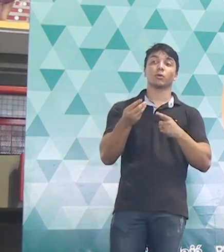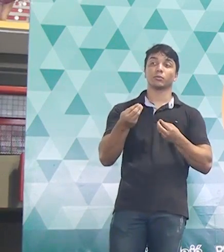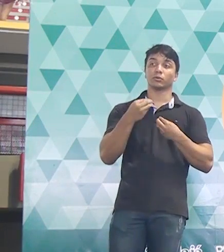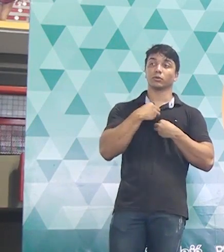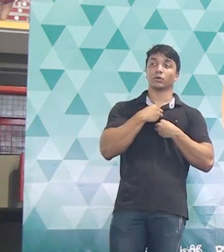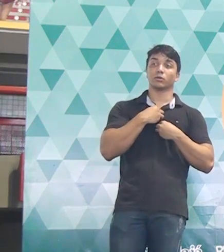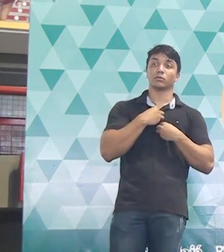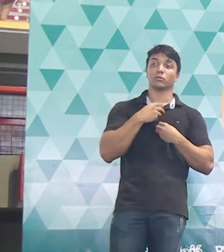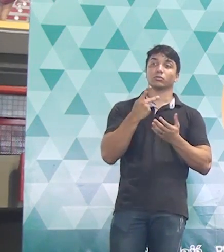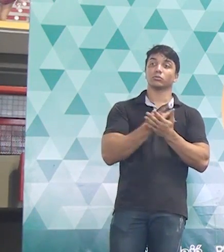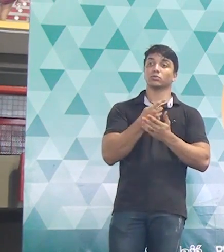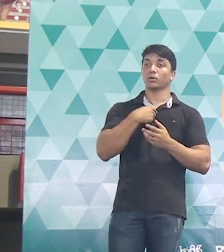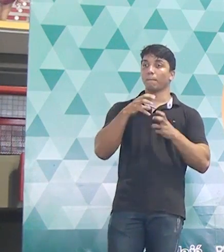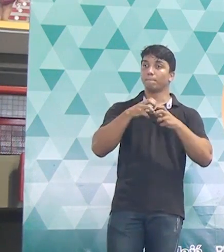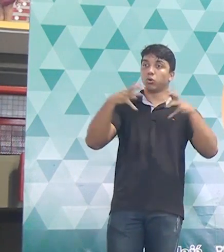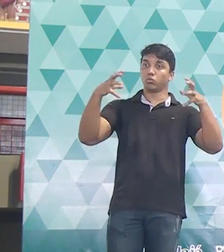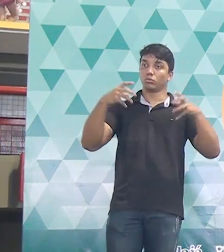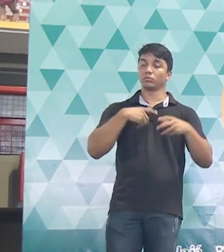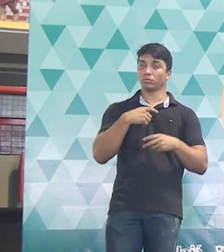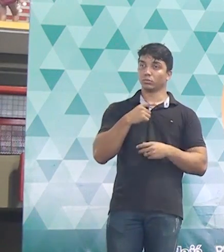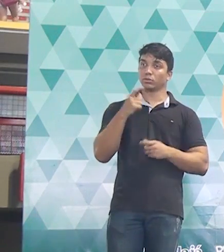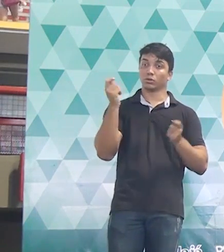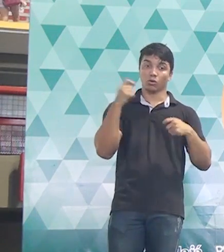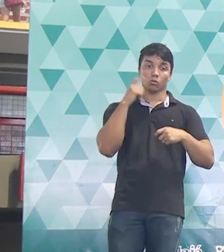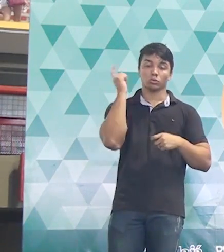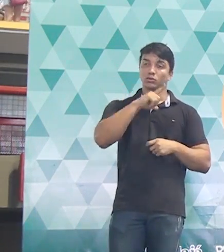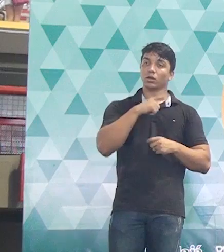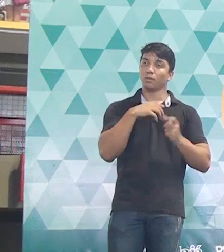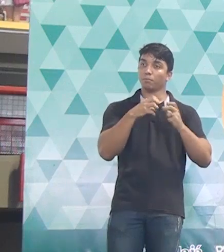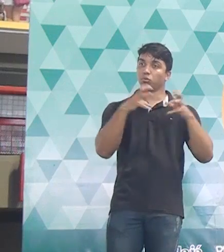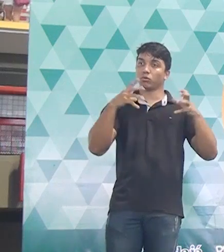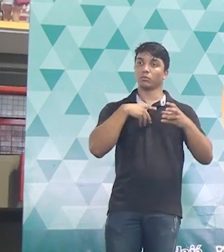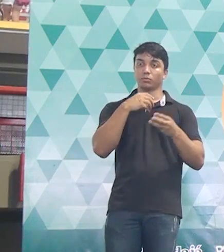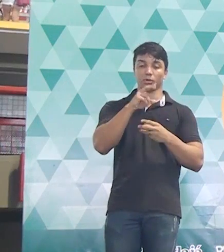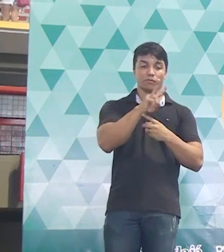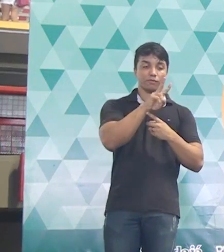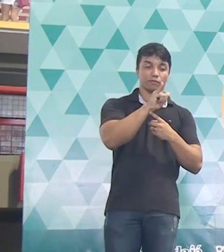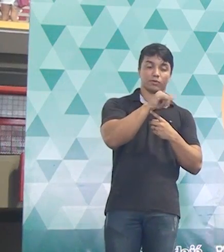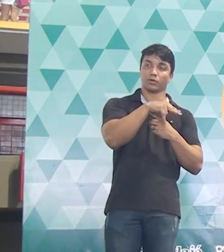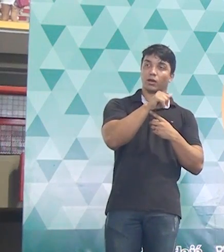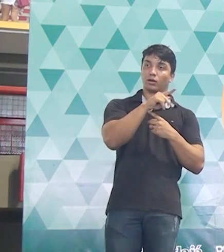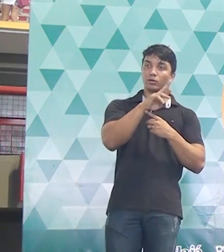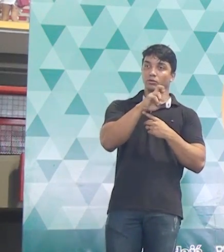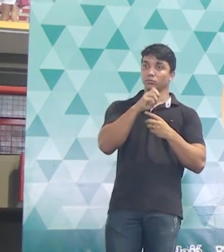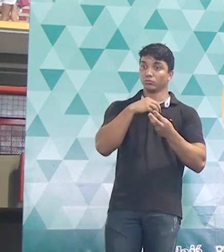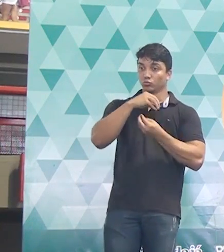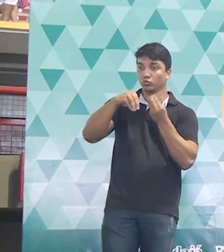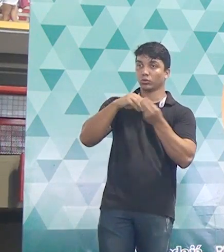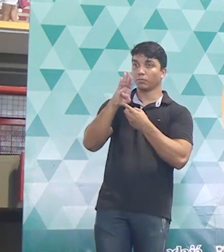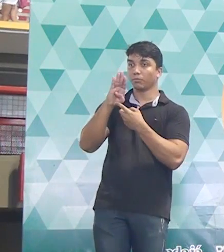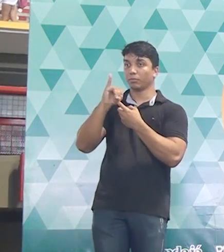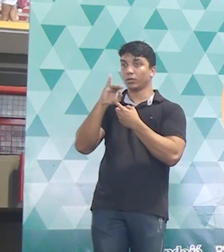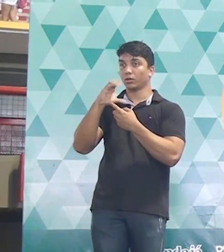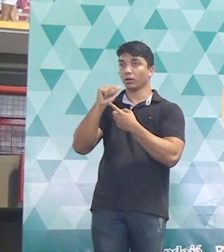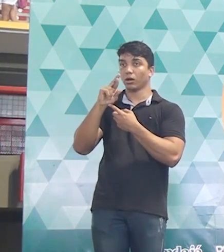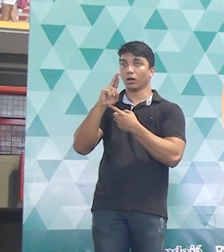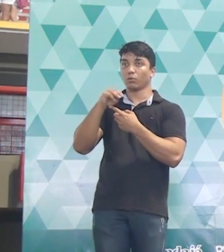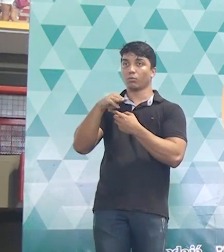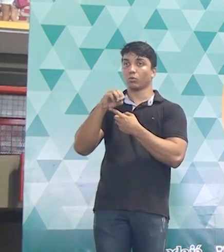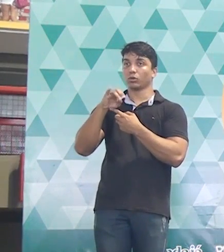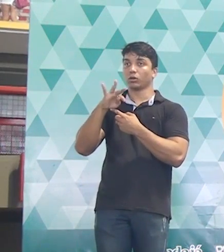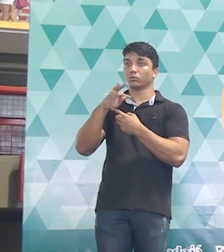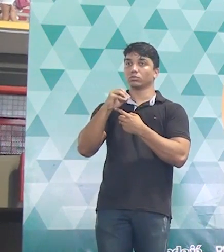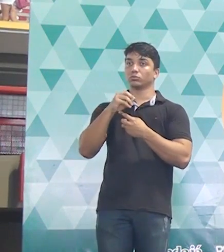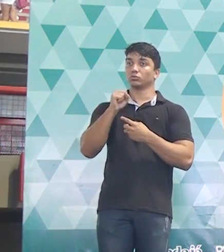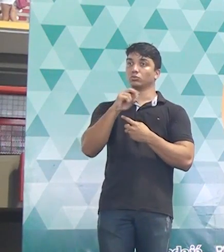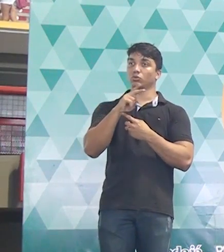era? Produzir explosivo. Vocês sabiam que é possível produzir um explosivo misturando vinagre com bicarbonato de sódio? Quando eu misturo